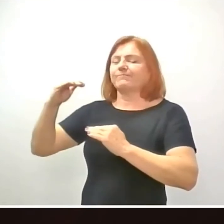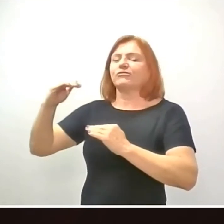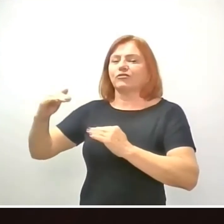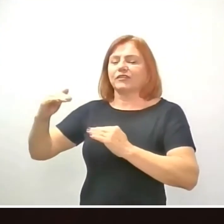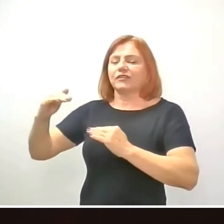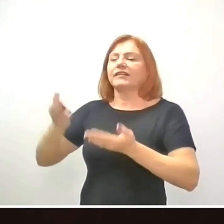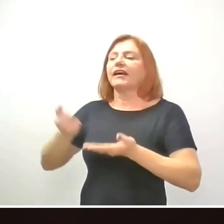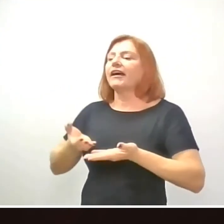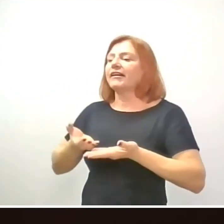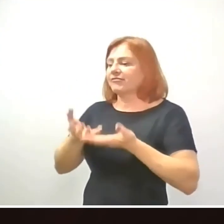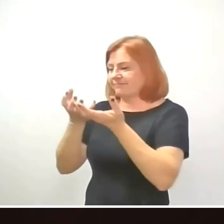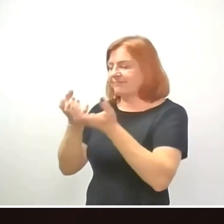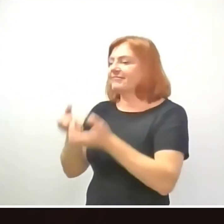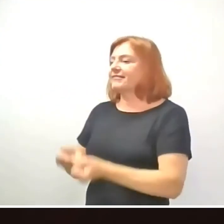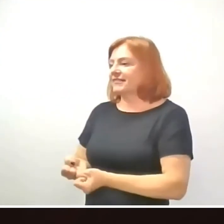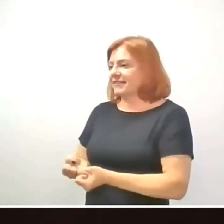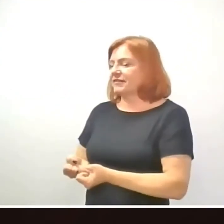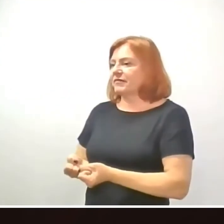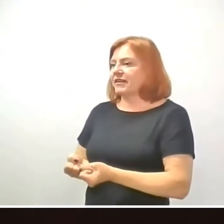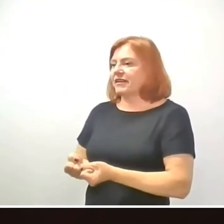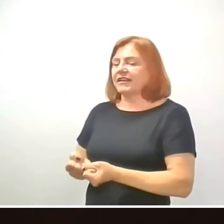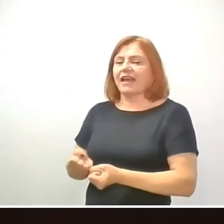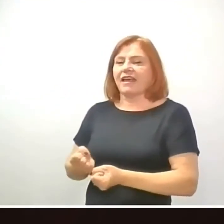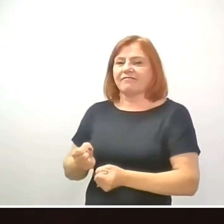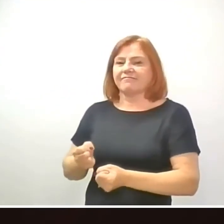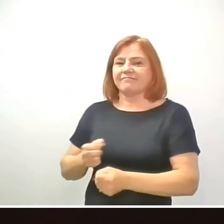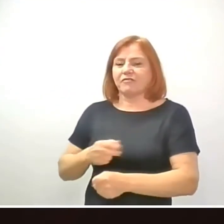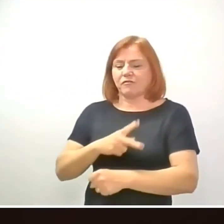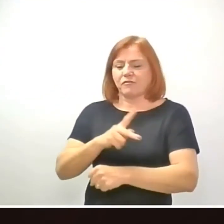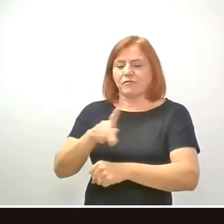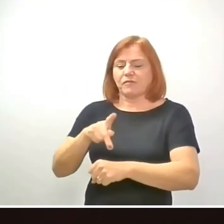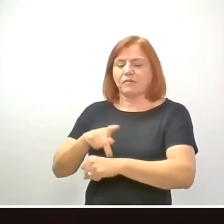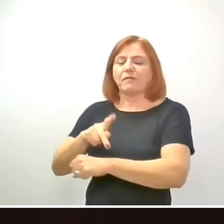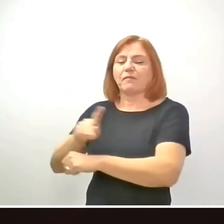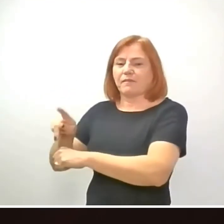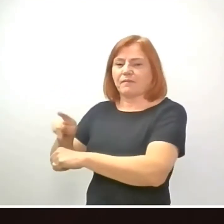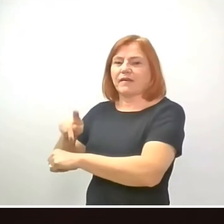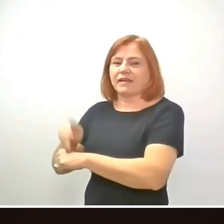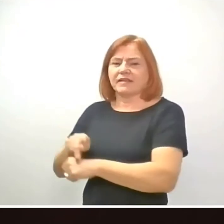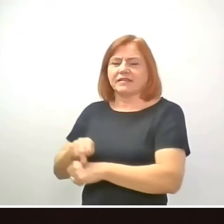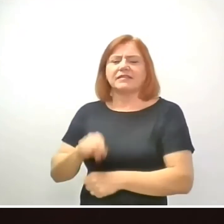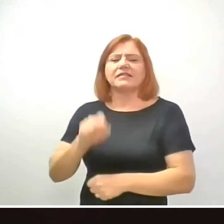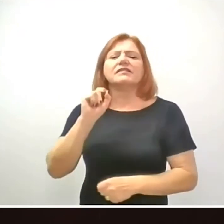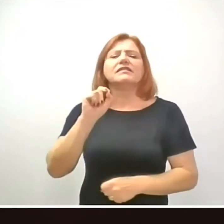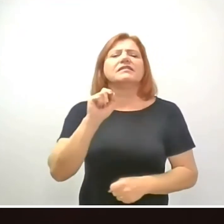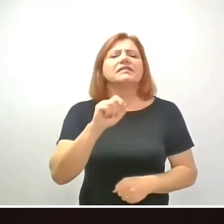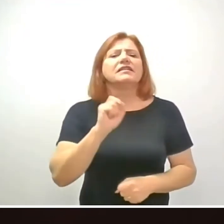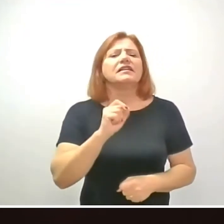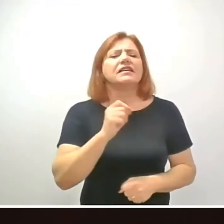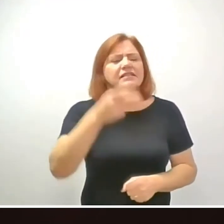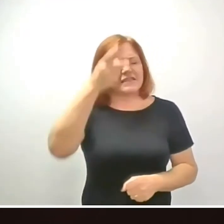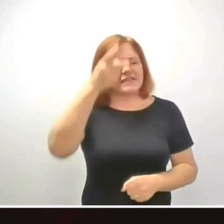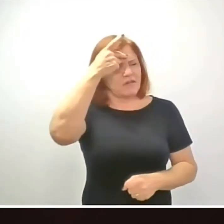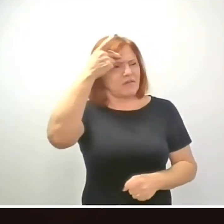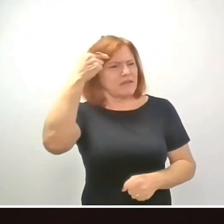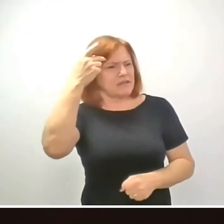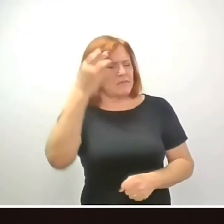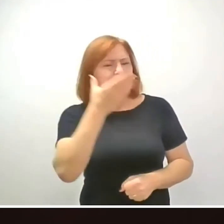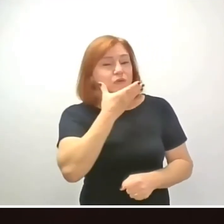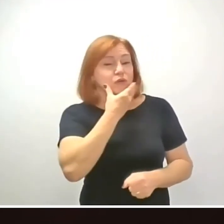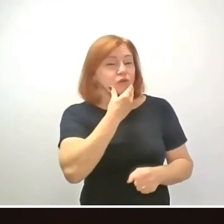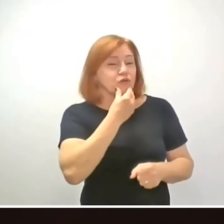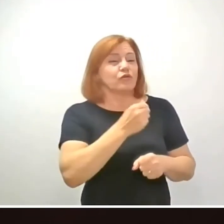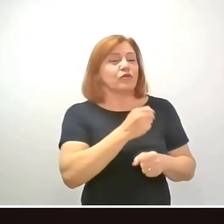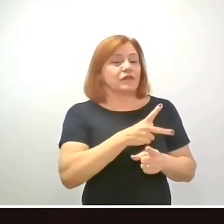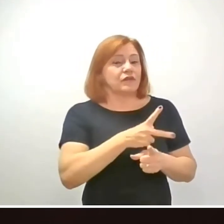Jesus, quem são esses vencedores? São os demais de Tiatira.